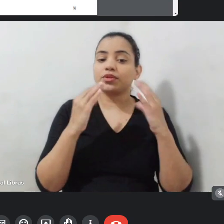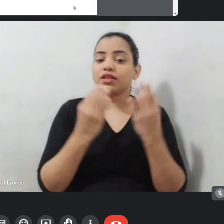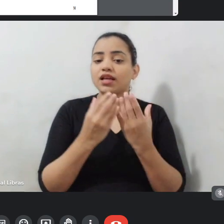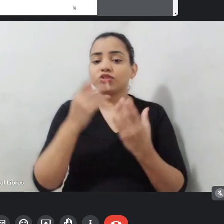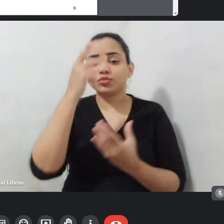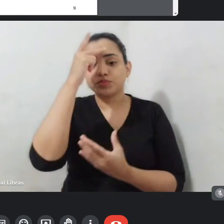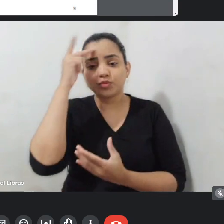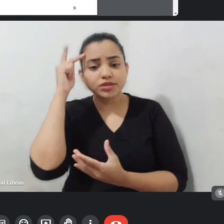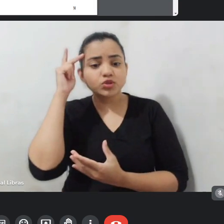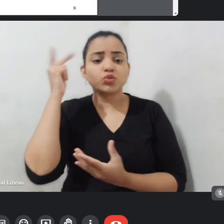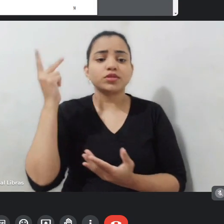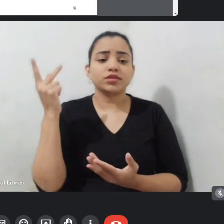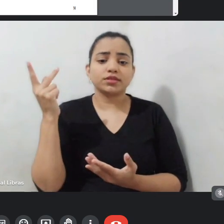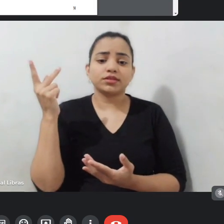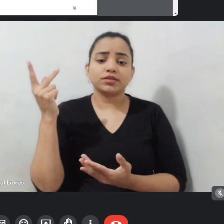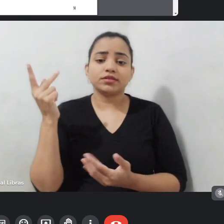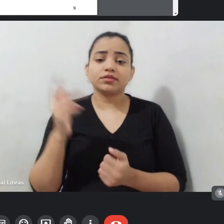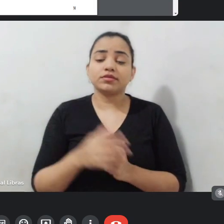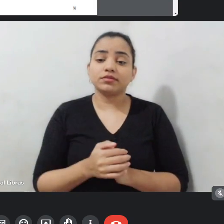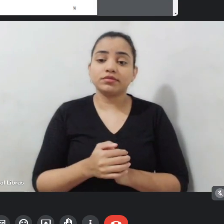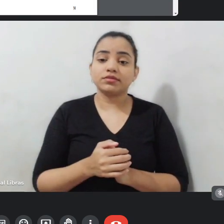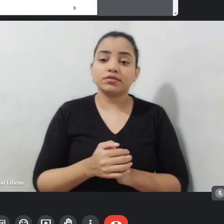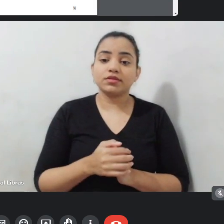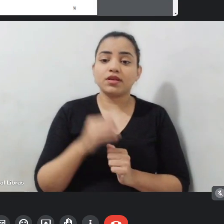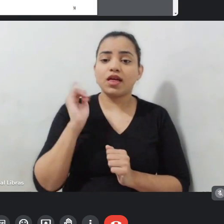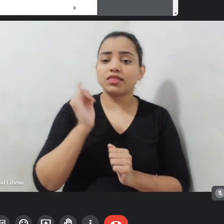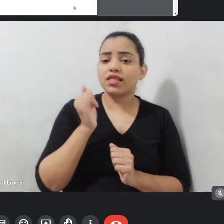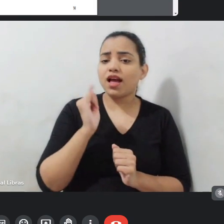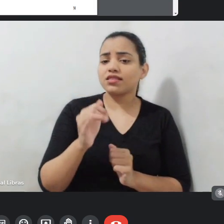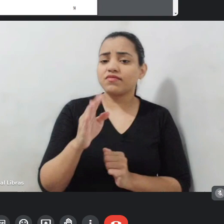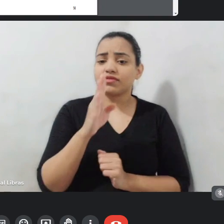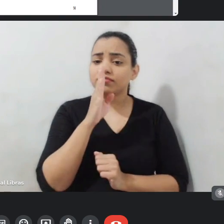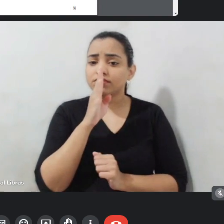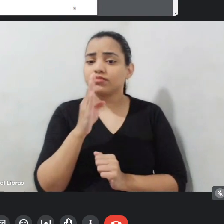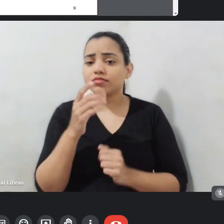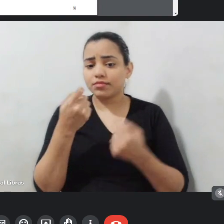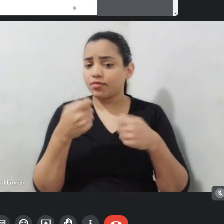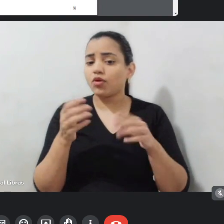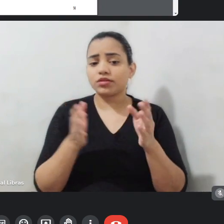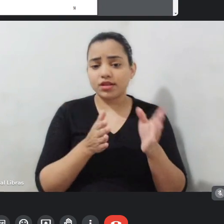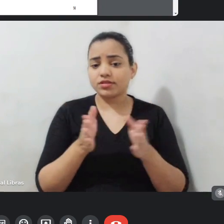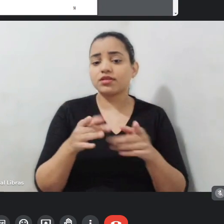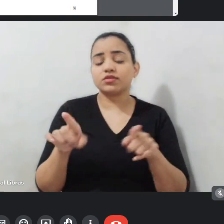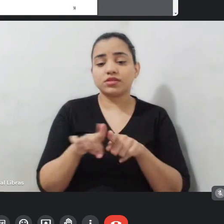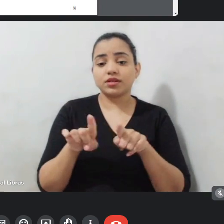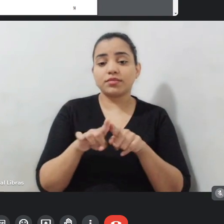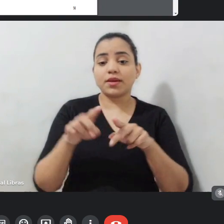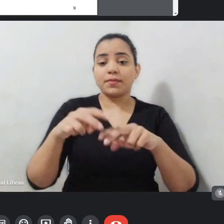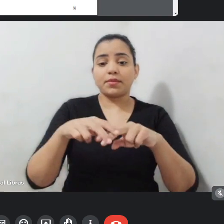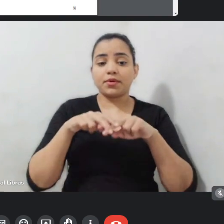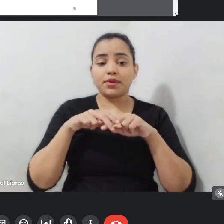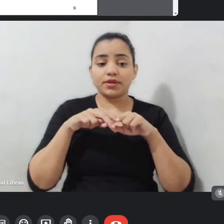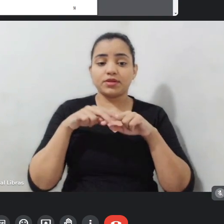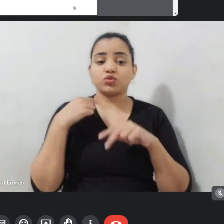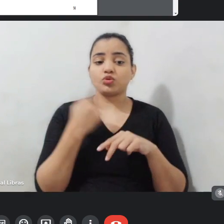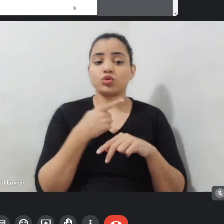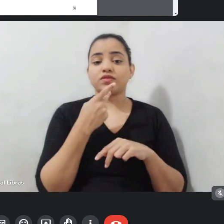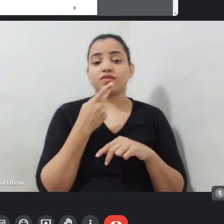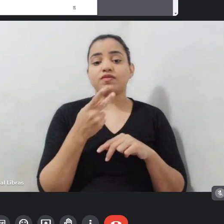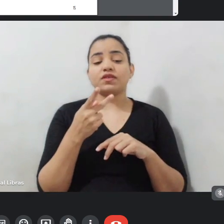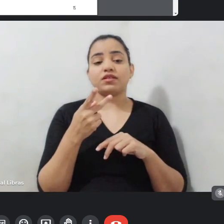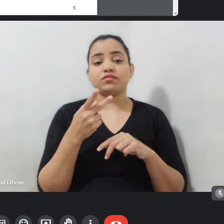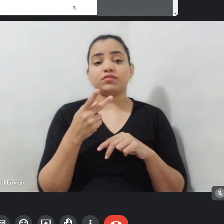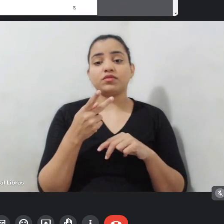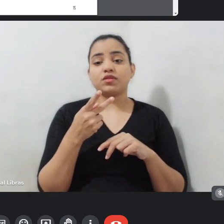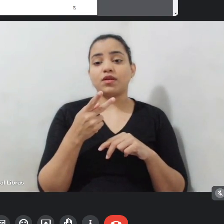pessoas cujas narrativas foram silenciadas também possam ter acesso. E aí, para isso, a gente está falando de no mínimo,